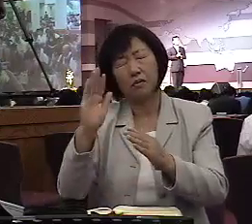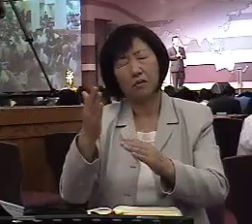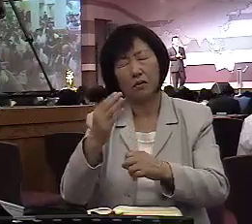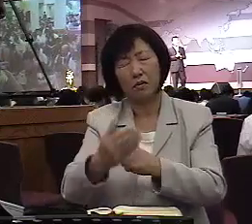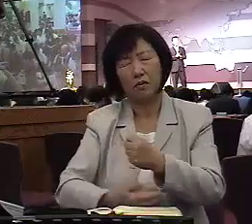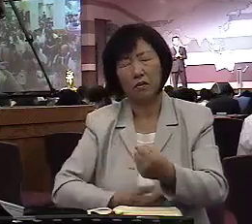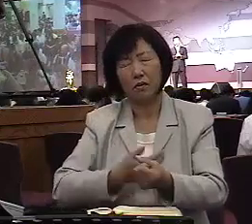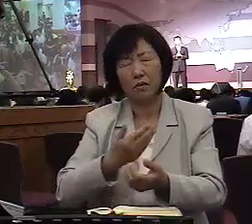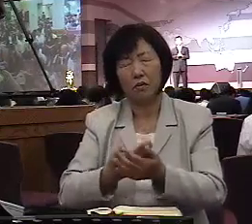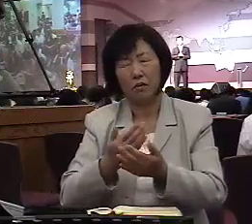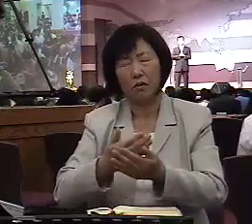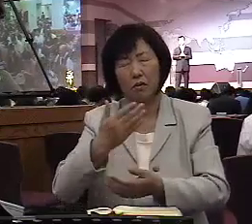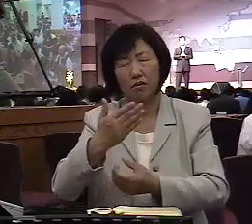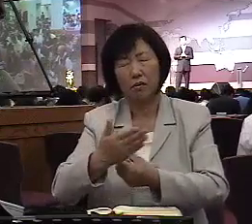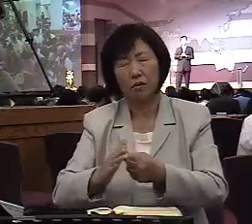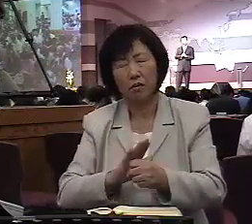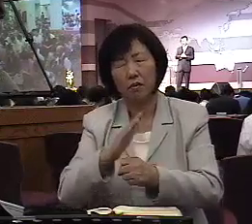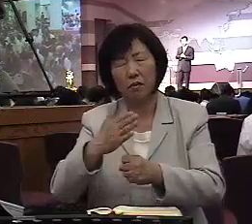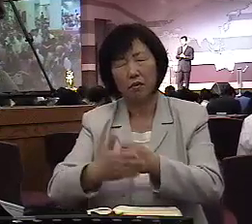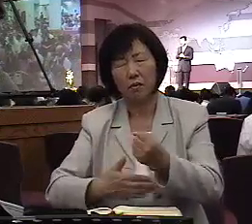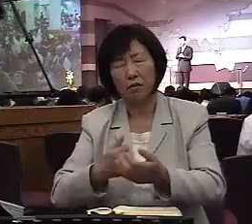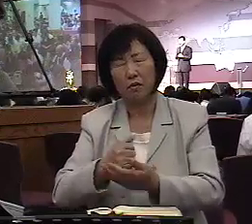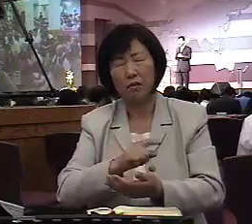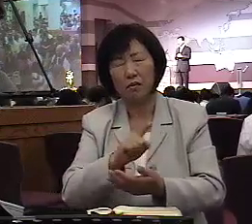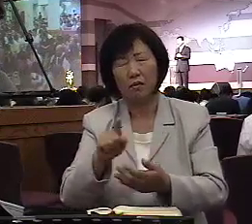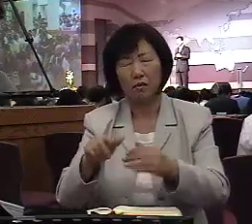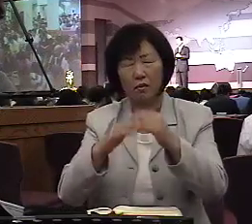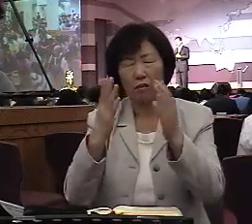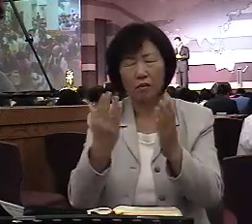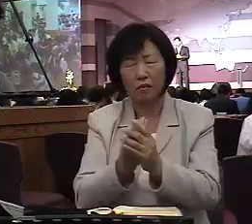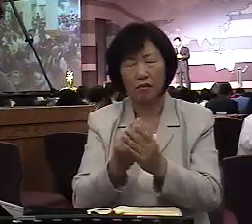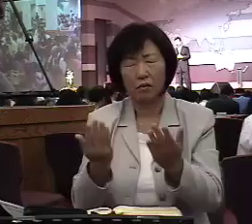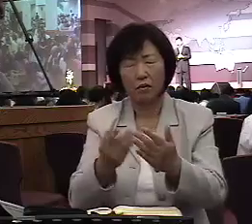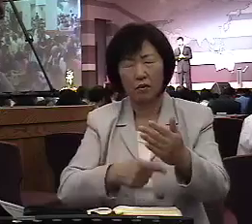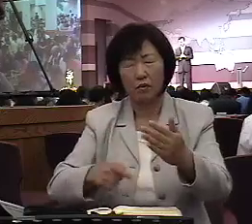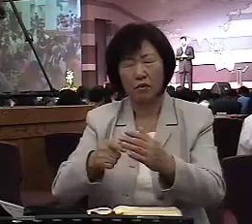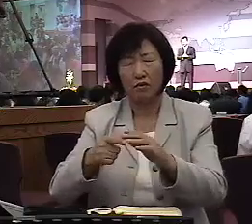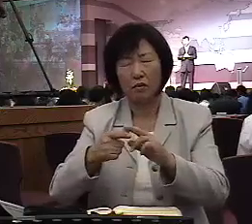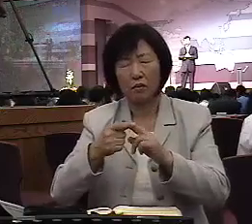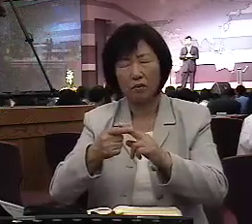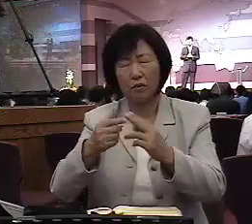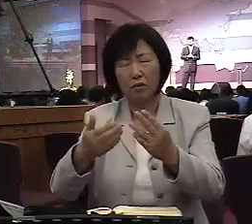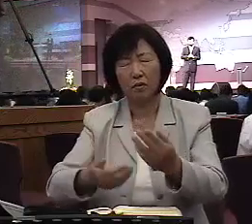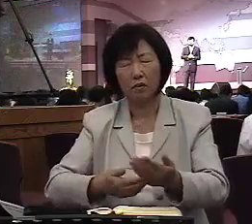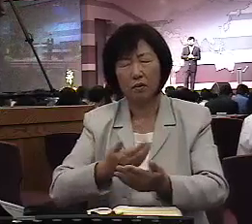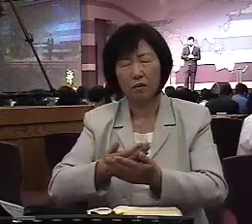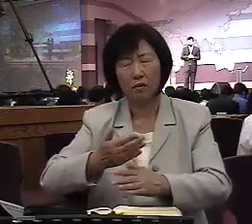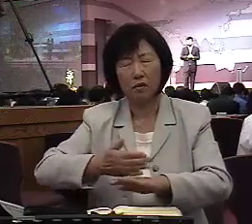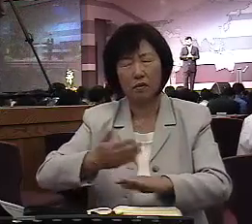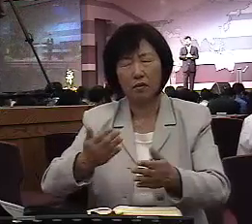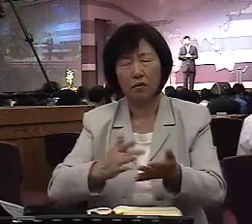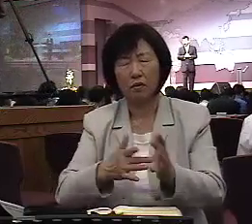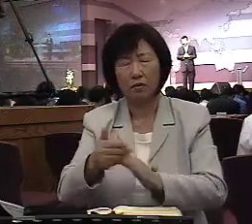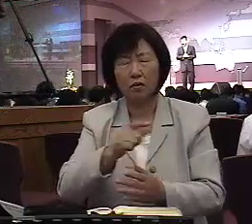더욱더 뜻사하게 하옵소서. 아버지 간절히 기도합니다. 아버지